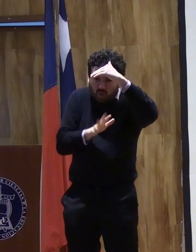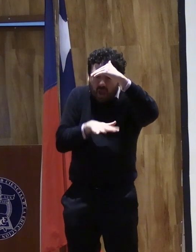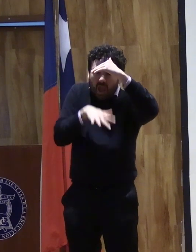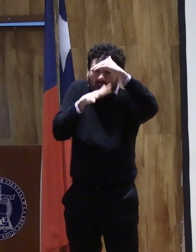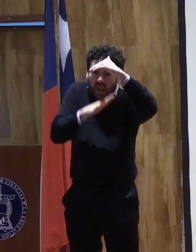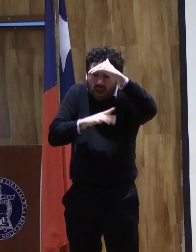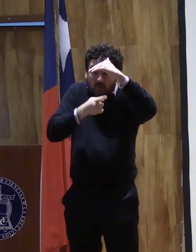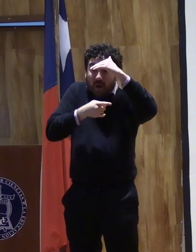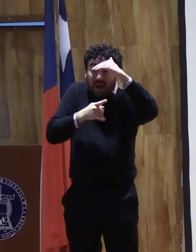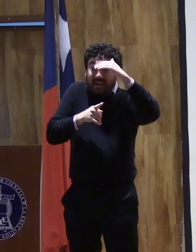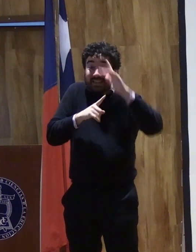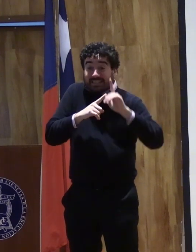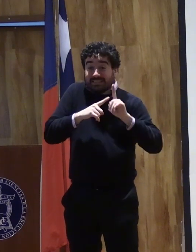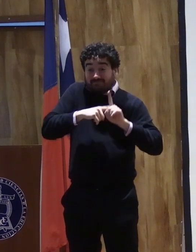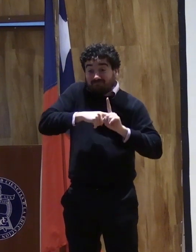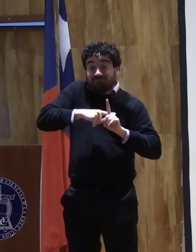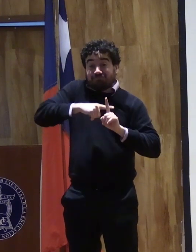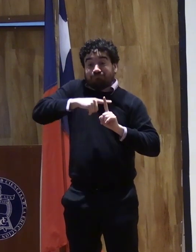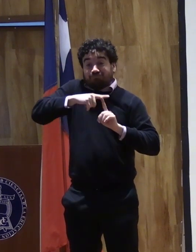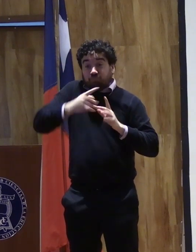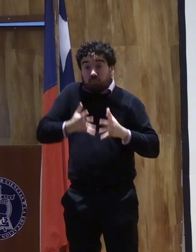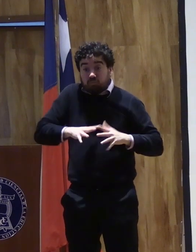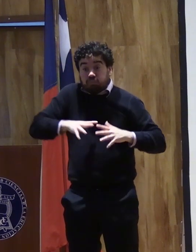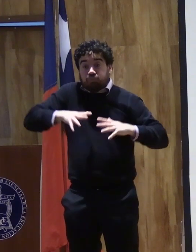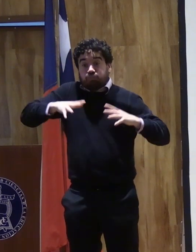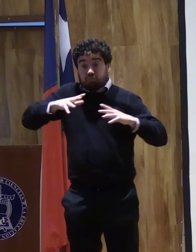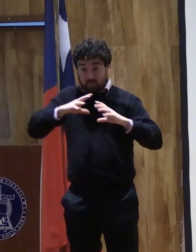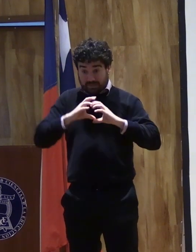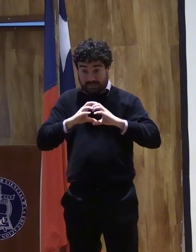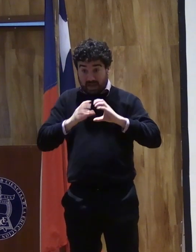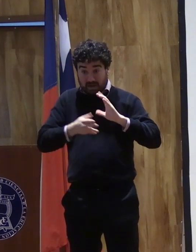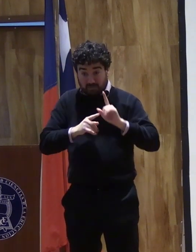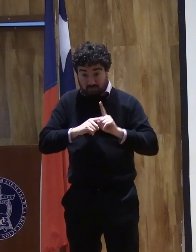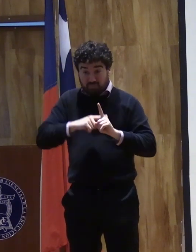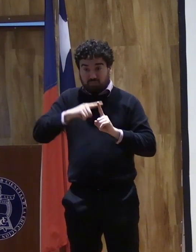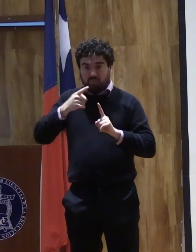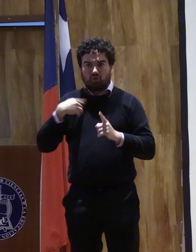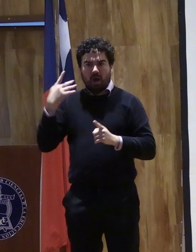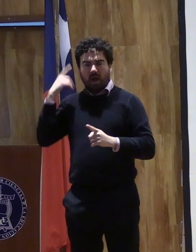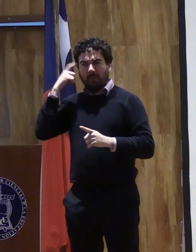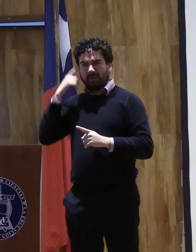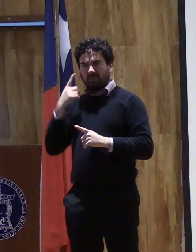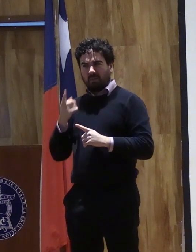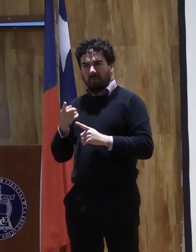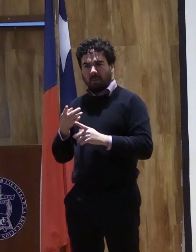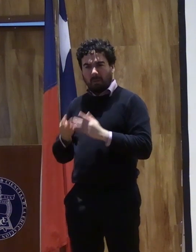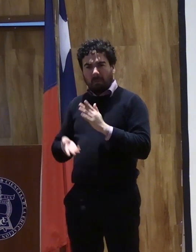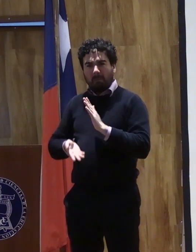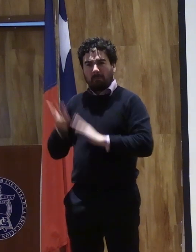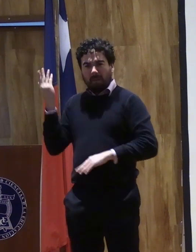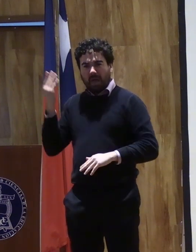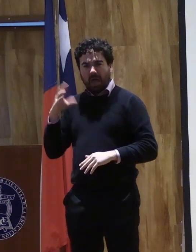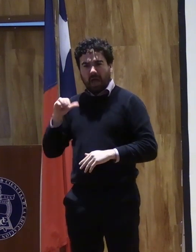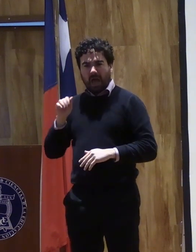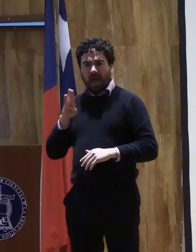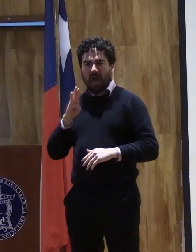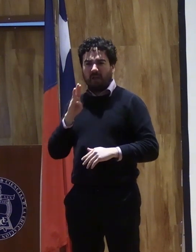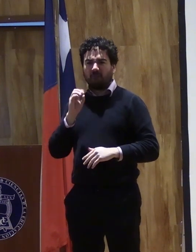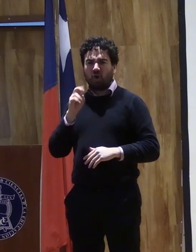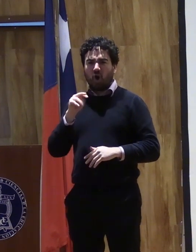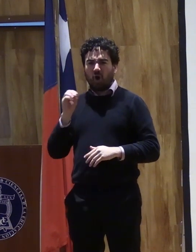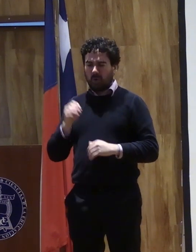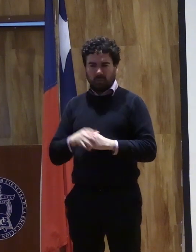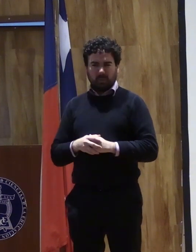muy bonito. Yo al comienzo decía, ¿de dónde inventan que ahora hay más anhídrido carbónico? Resulta que en la